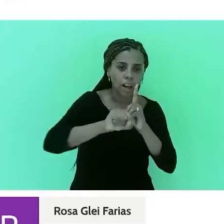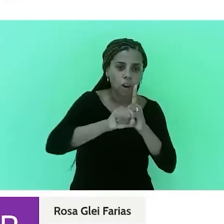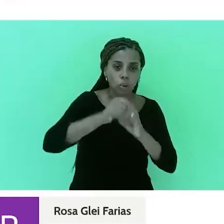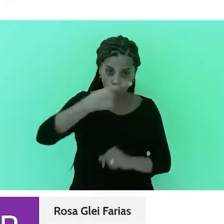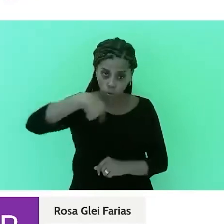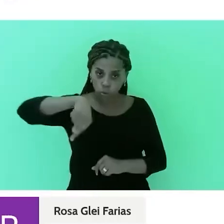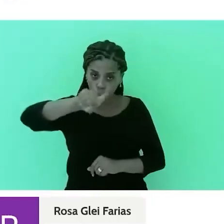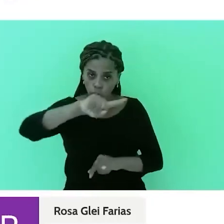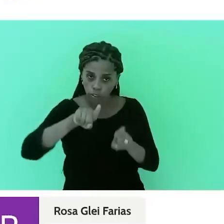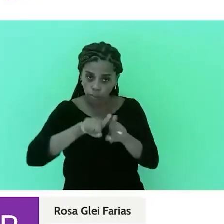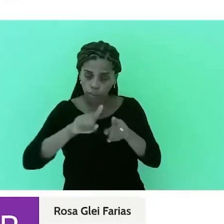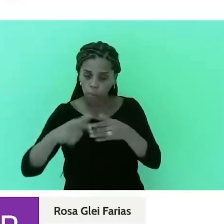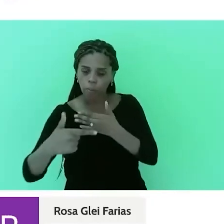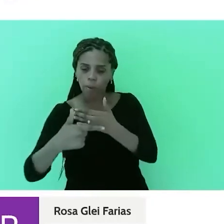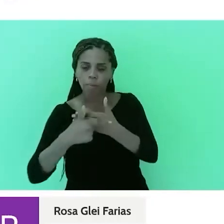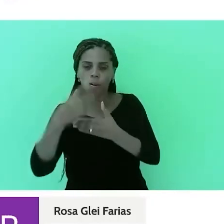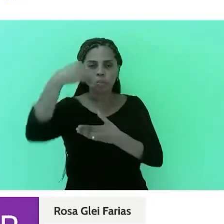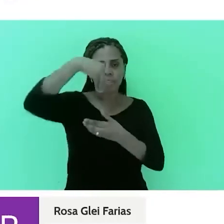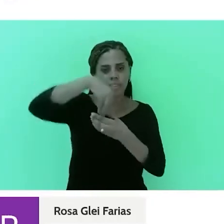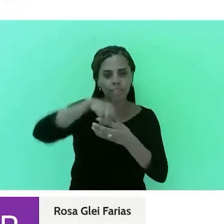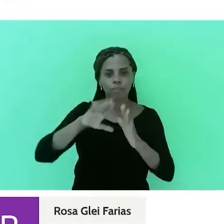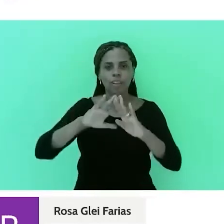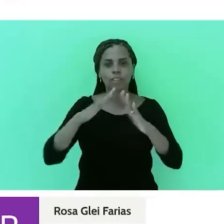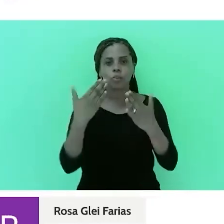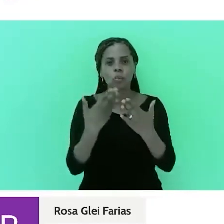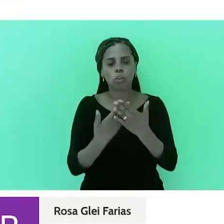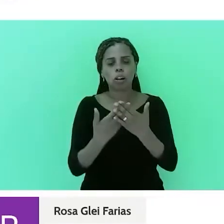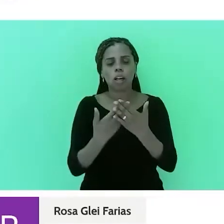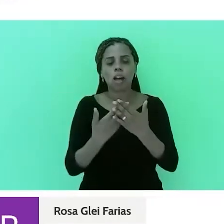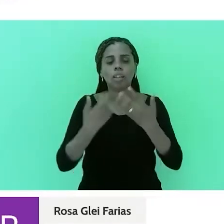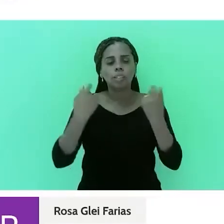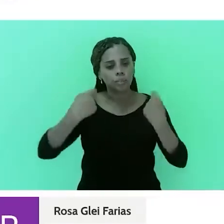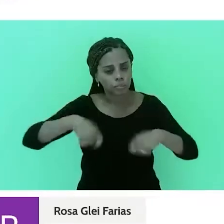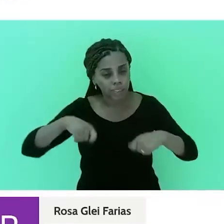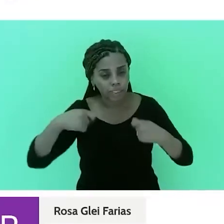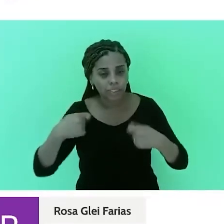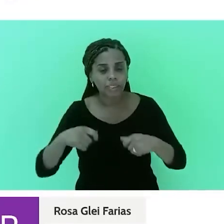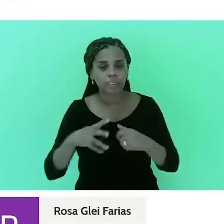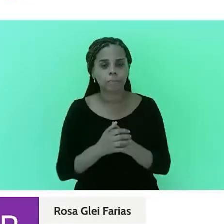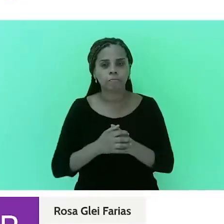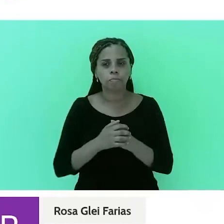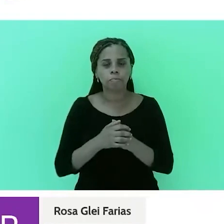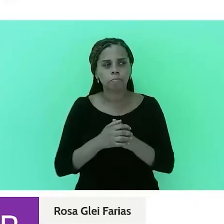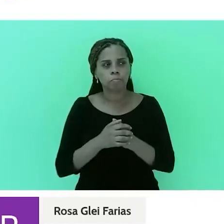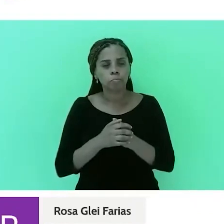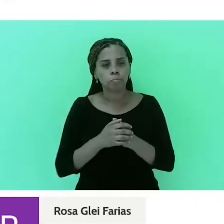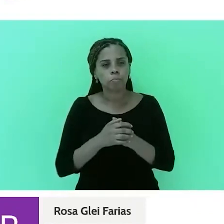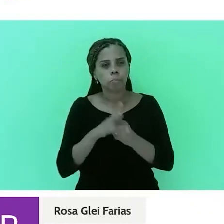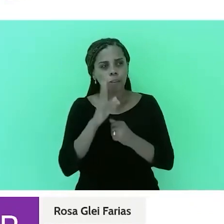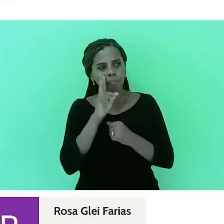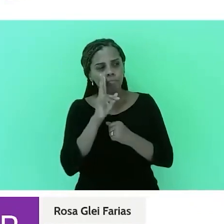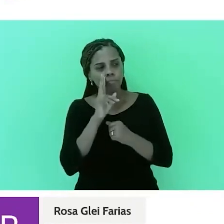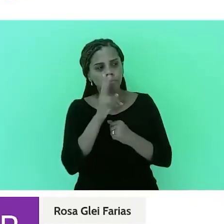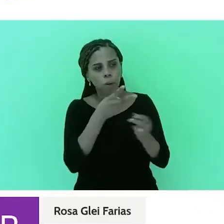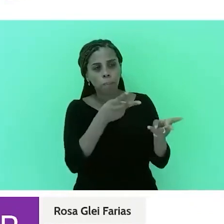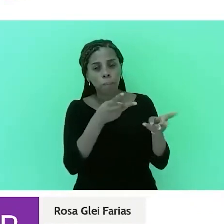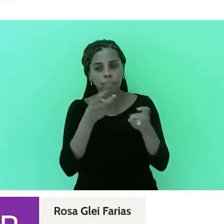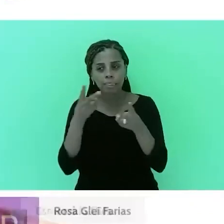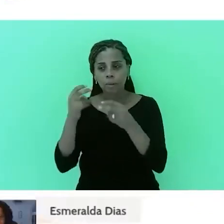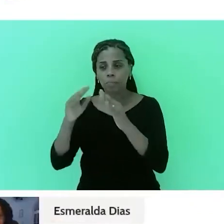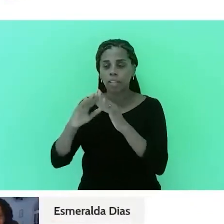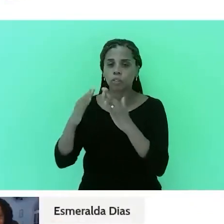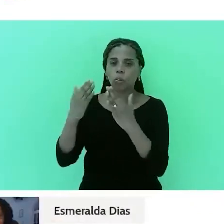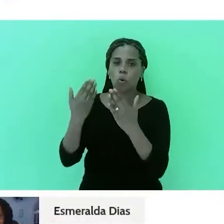papel dentro dessa escola, nós precisamos olhar para as marcas da escola que